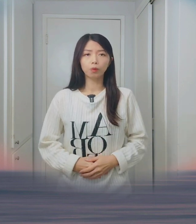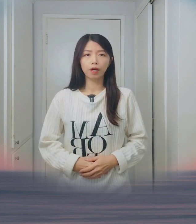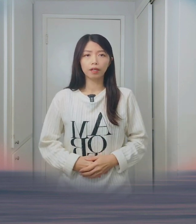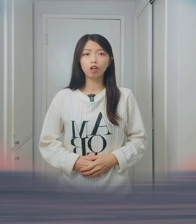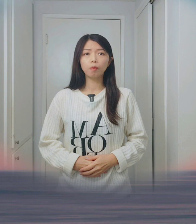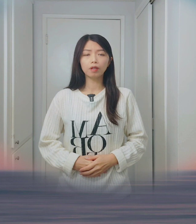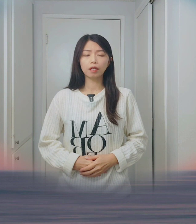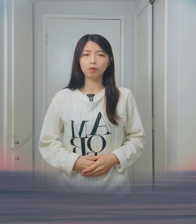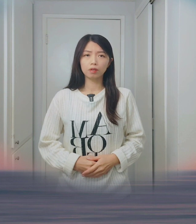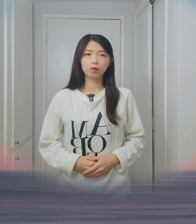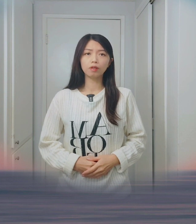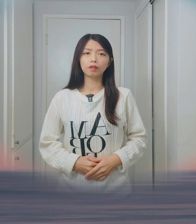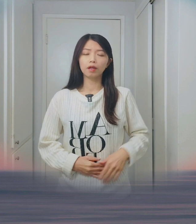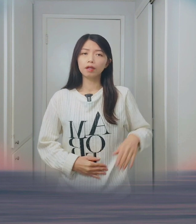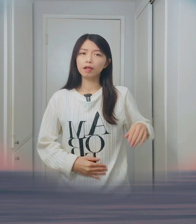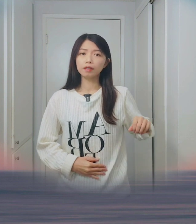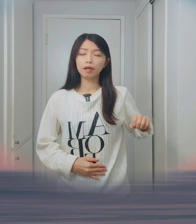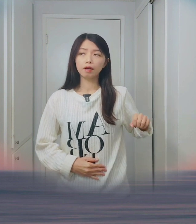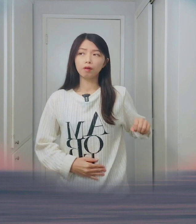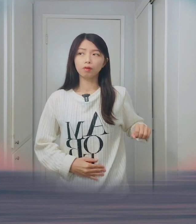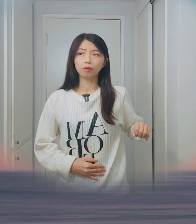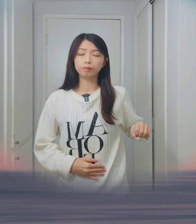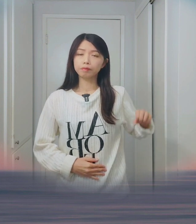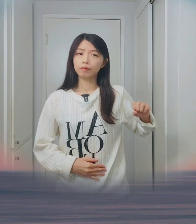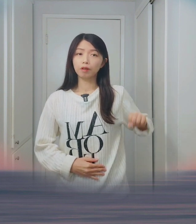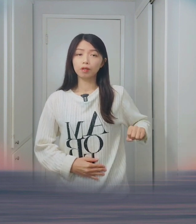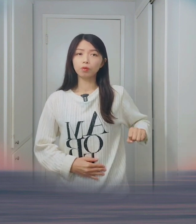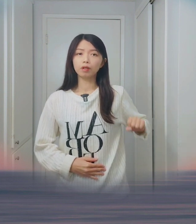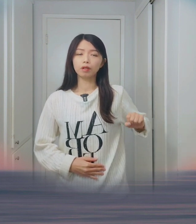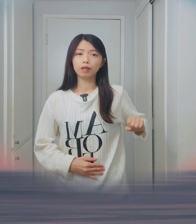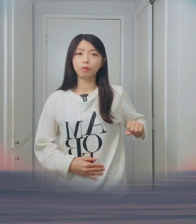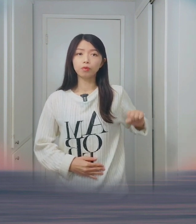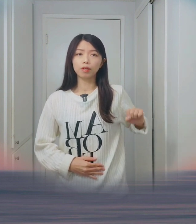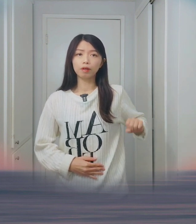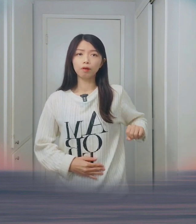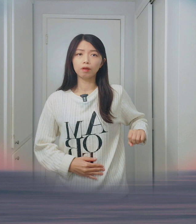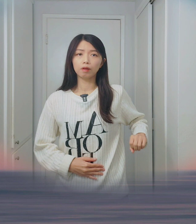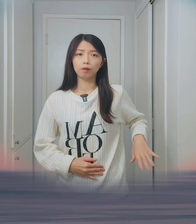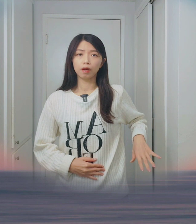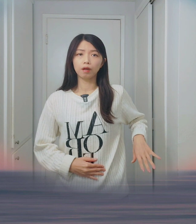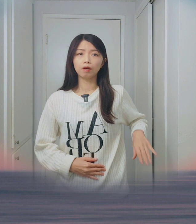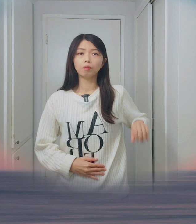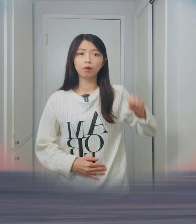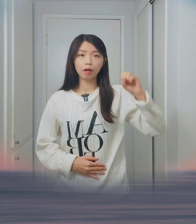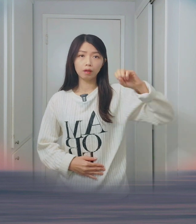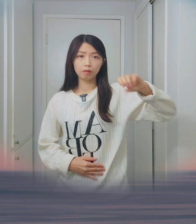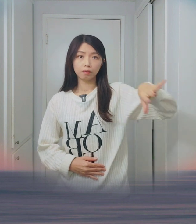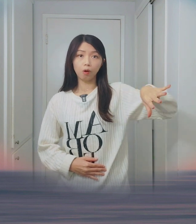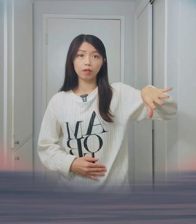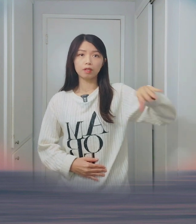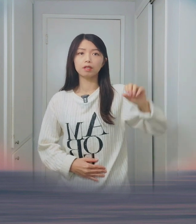잃은 것보다, 잃어버리다 이런 뜻의 수어는 살짝 이렇게 손을 내 몸 뒤에서 이렇게